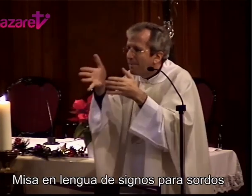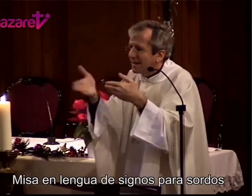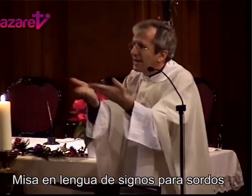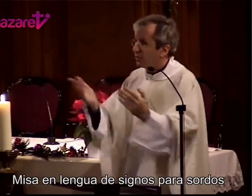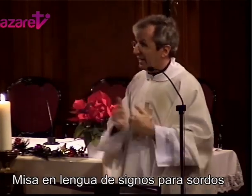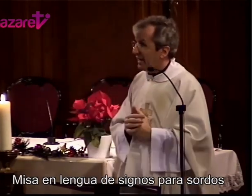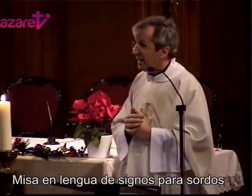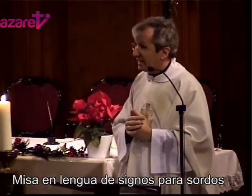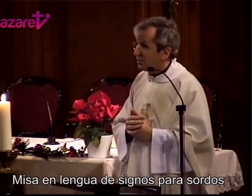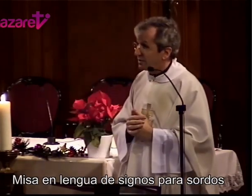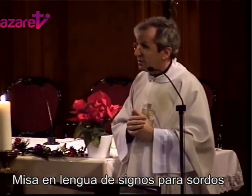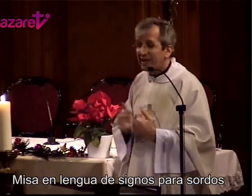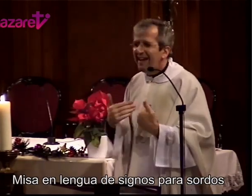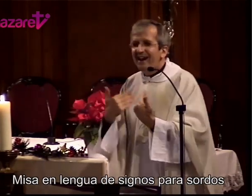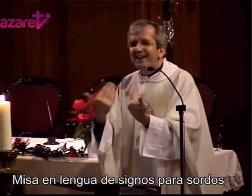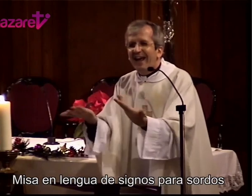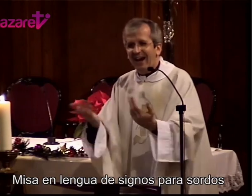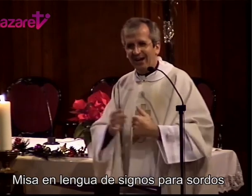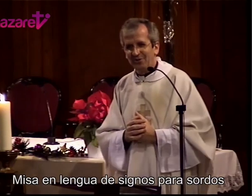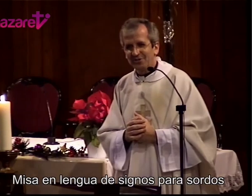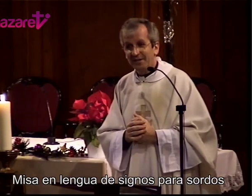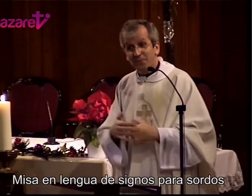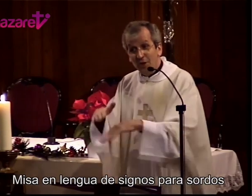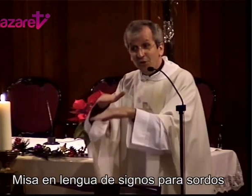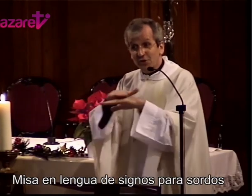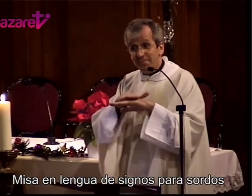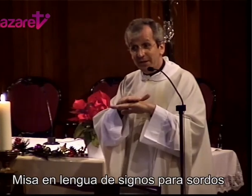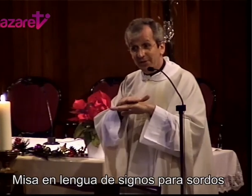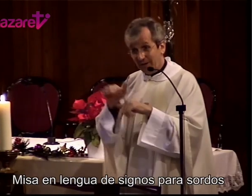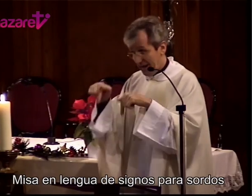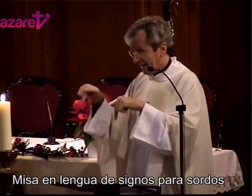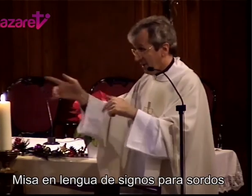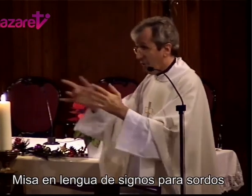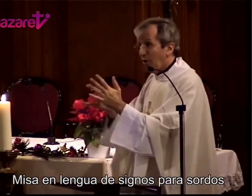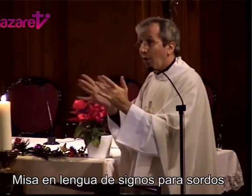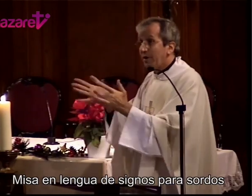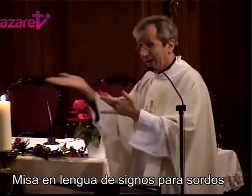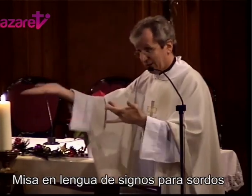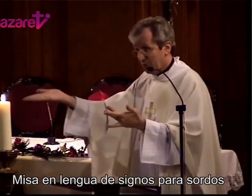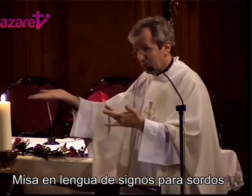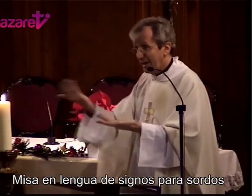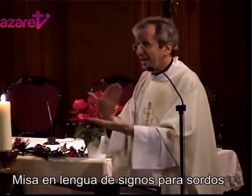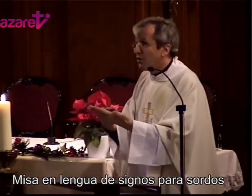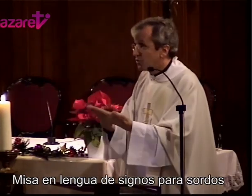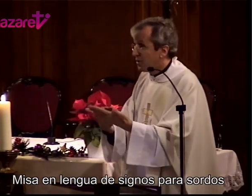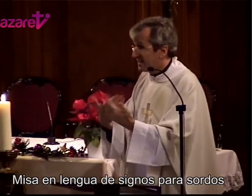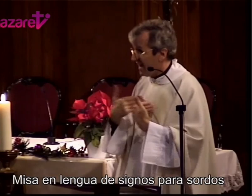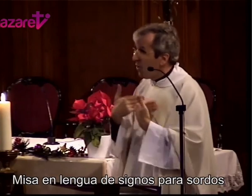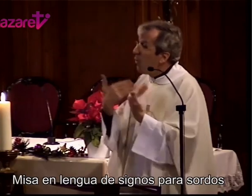estar atentos a ellos. Regalarnos. Yo os invito a que hoy Jesús, que nos muestra un